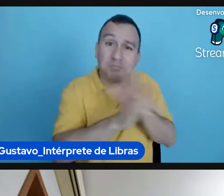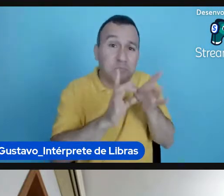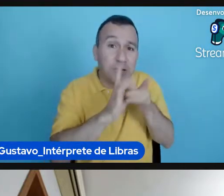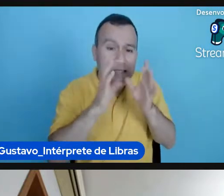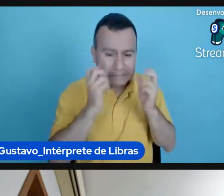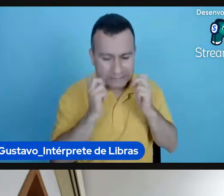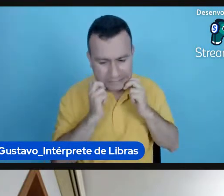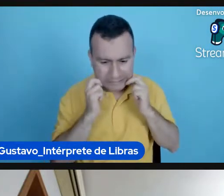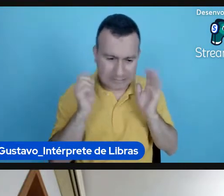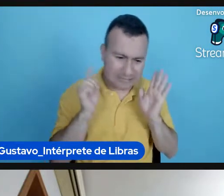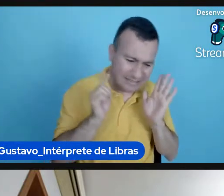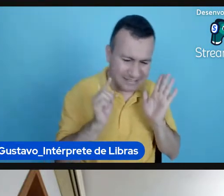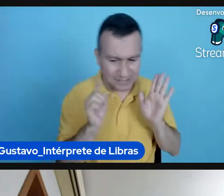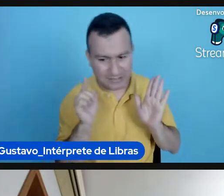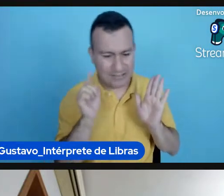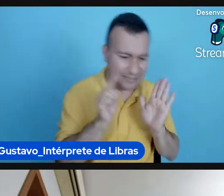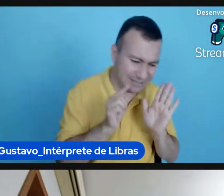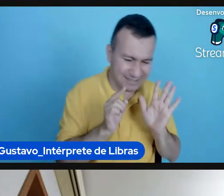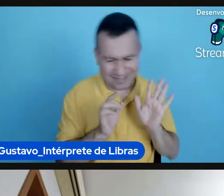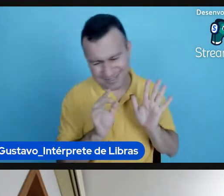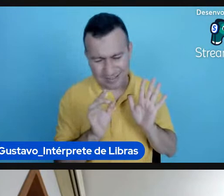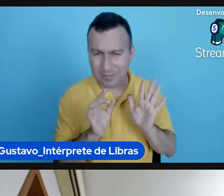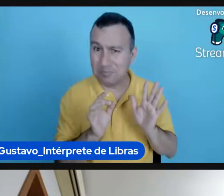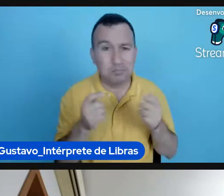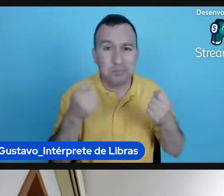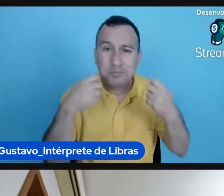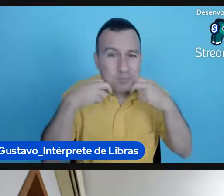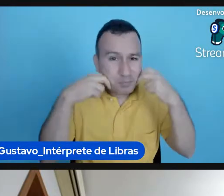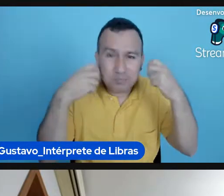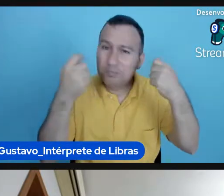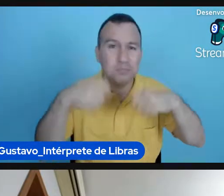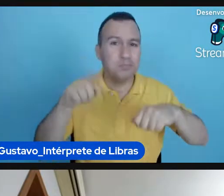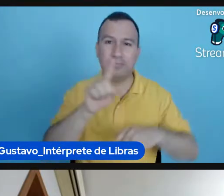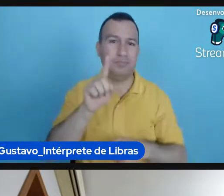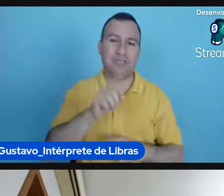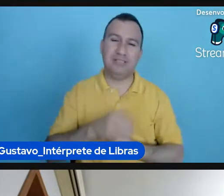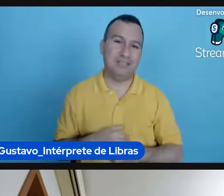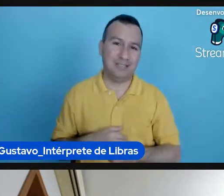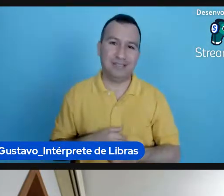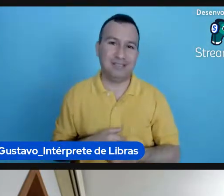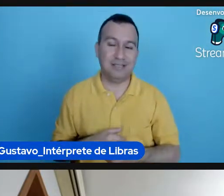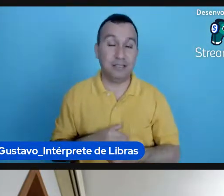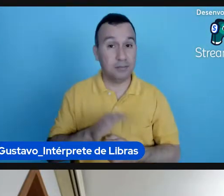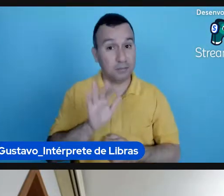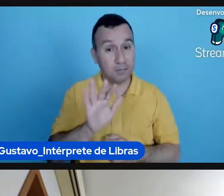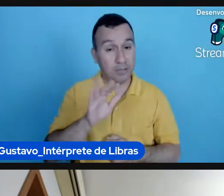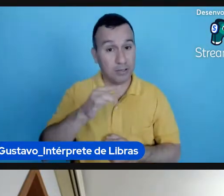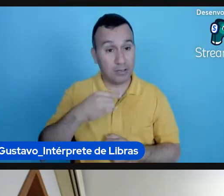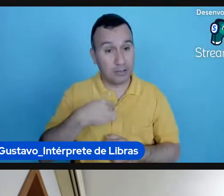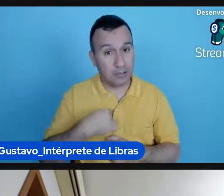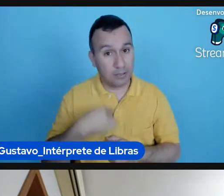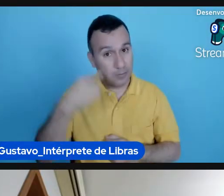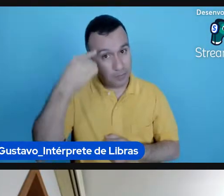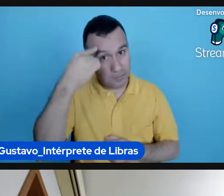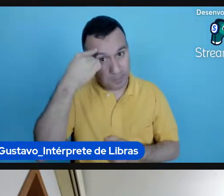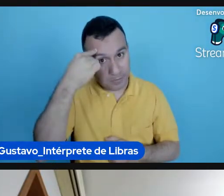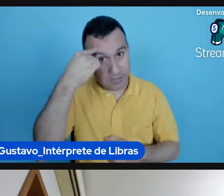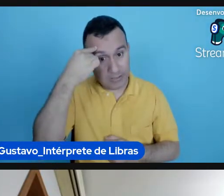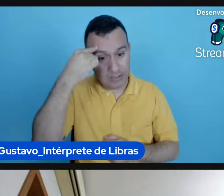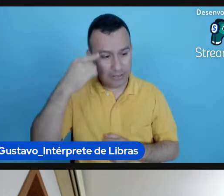Mas penso assim que a barreira atitudinal, a barreira das relações, a questão